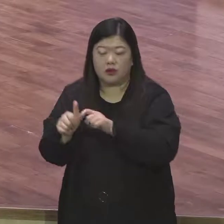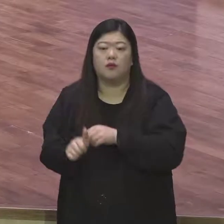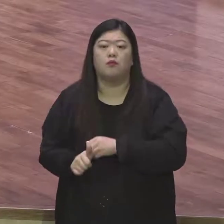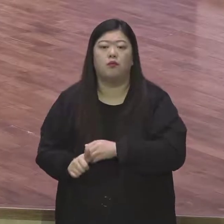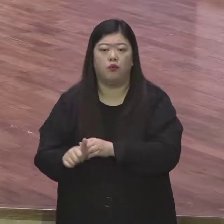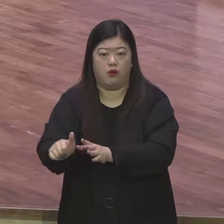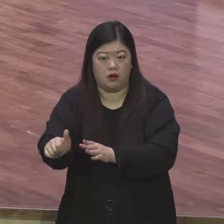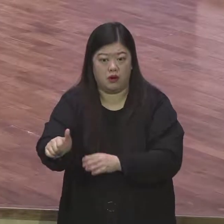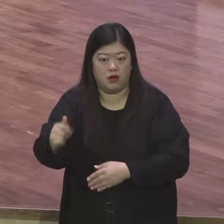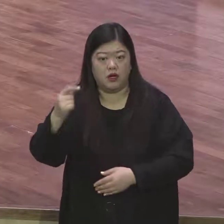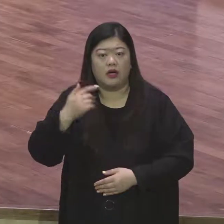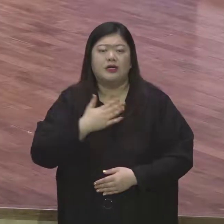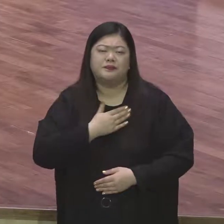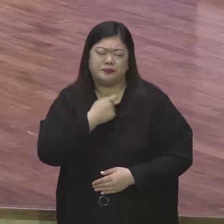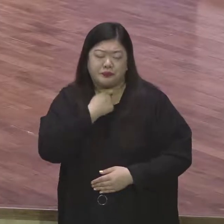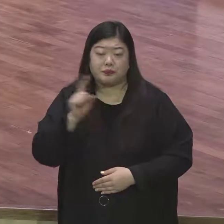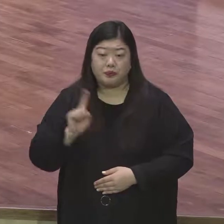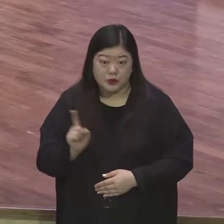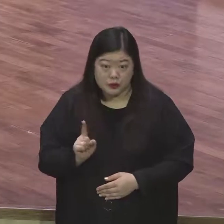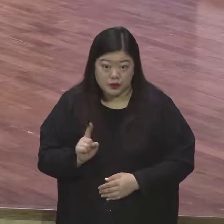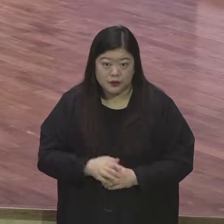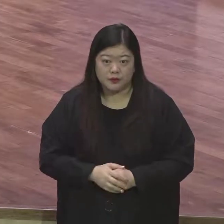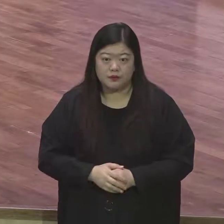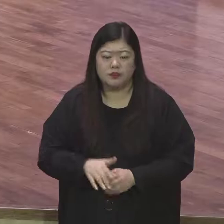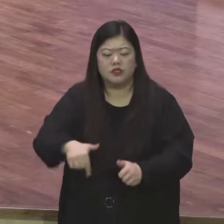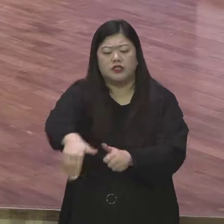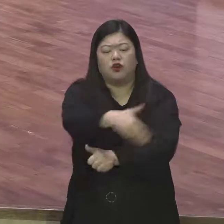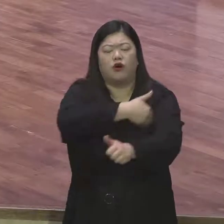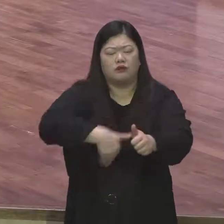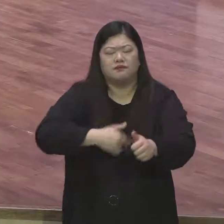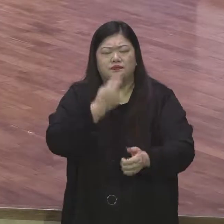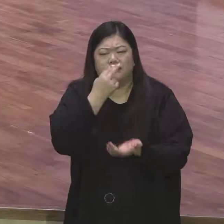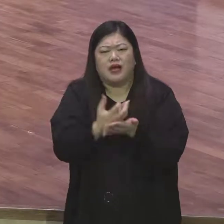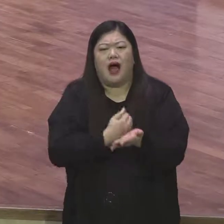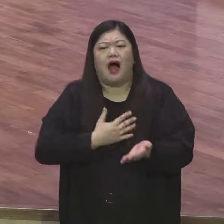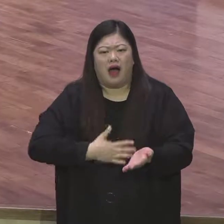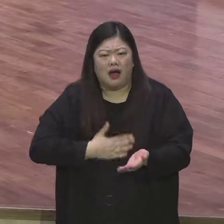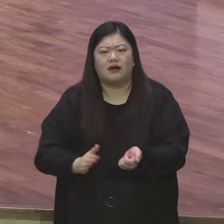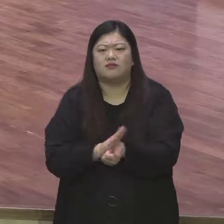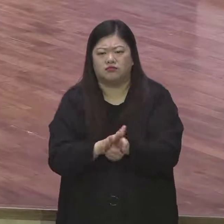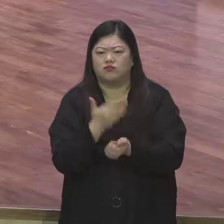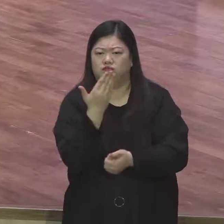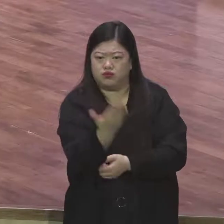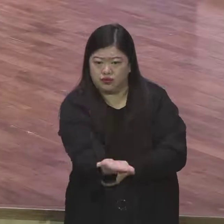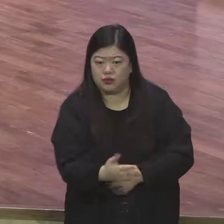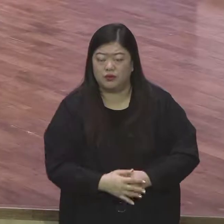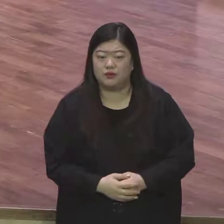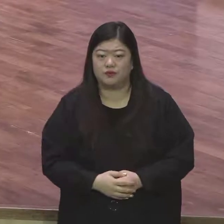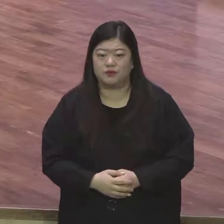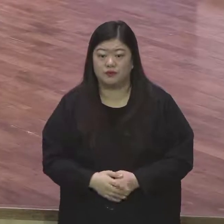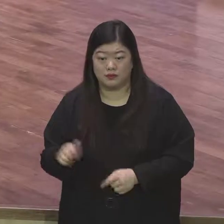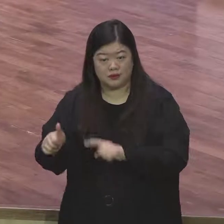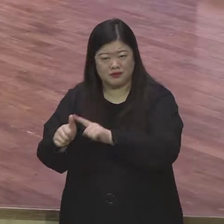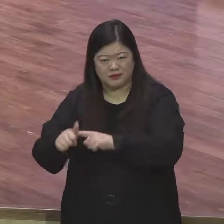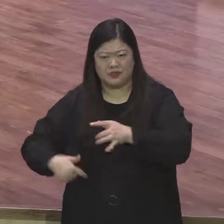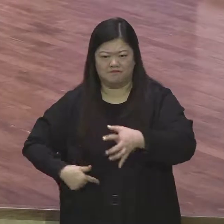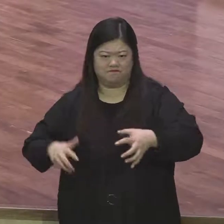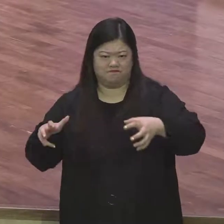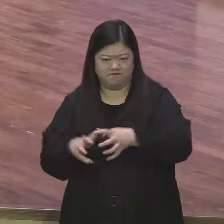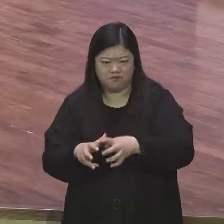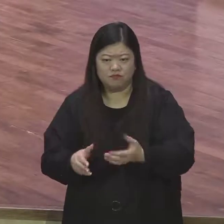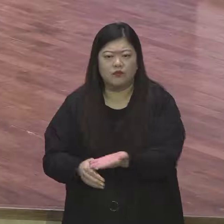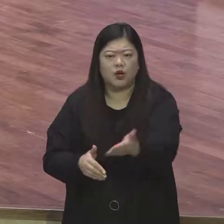주 안에서 바람은 너의 사정을 알므로 안위를 받으려 함이니 이는 뜻을 같이하여